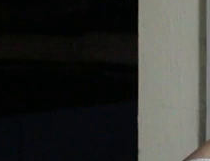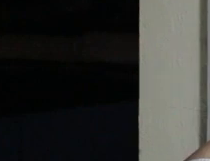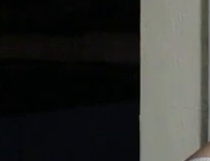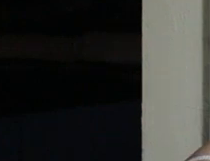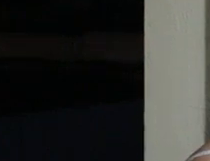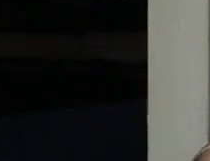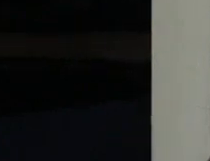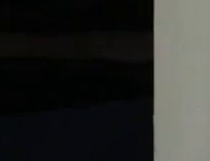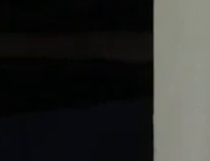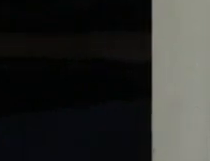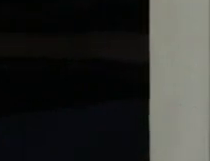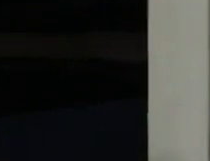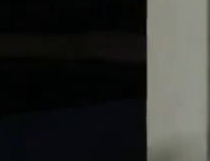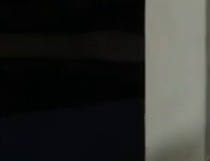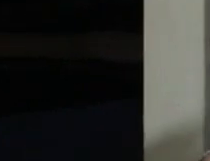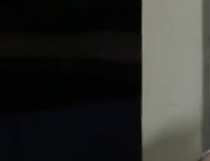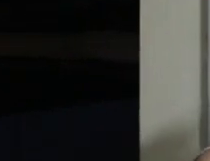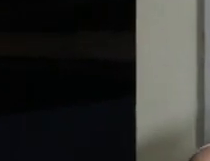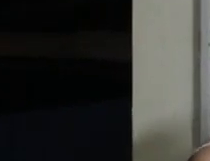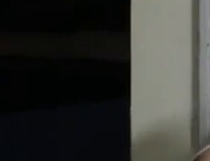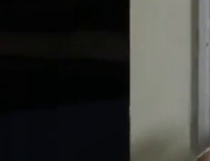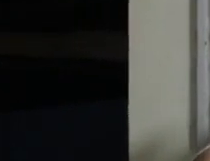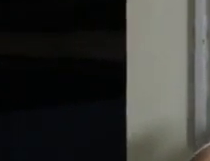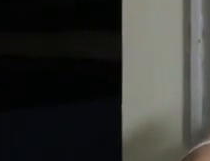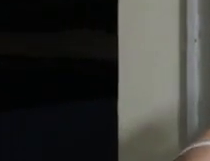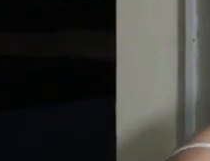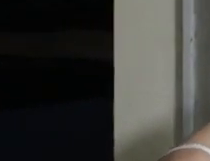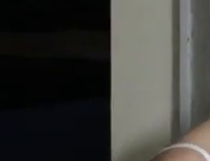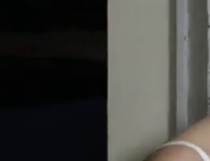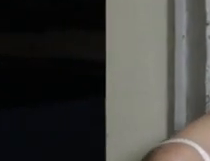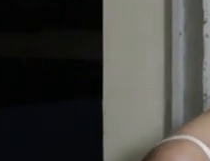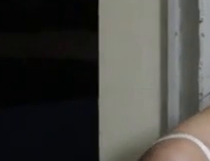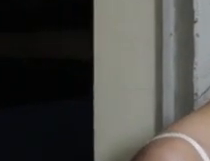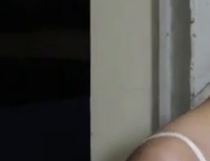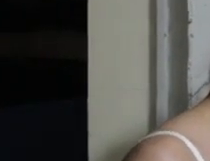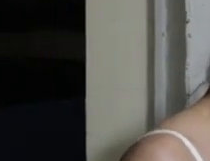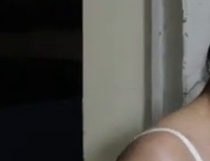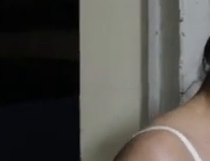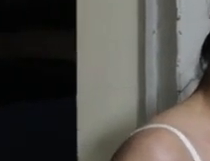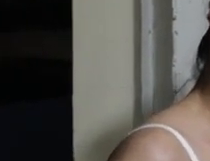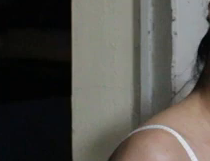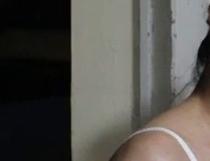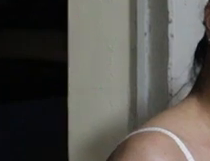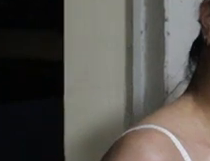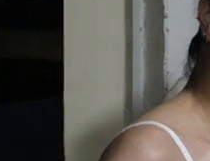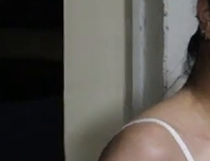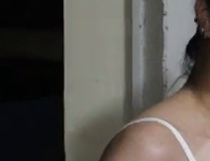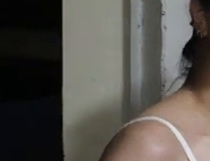não andou. Na própria esquina do Visconde de Nácar tem o